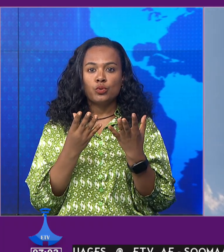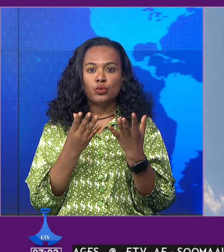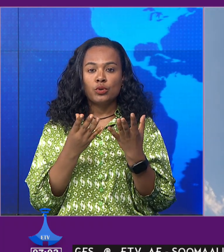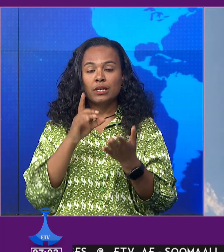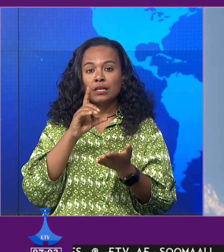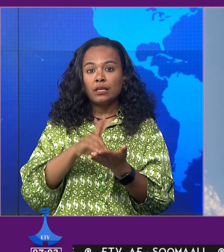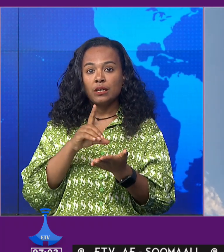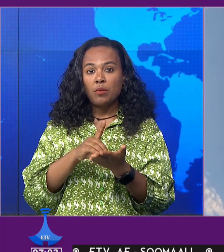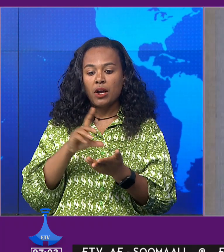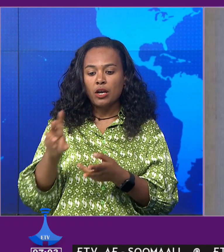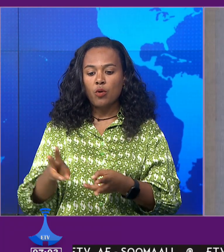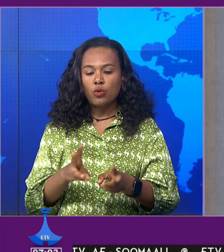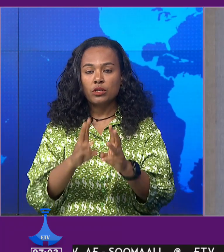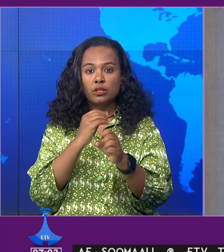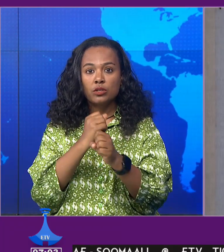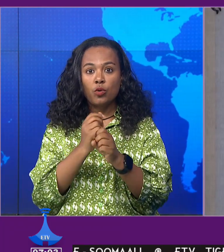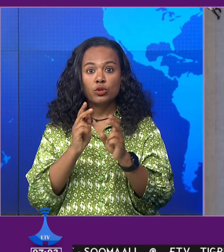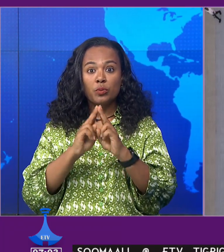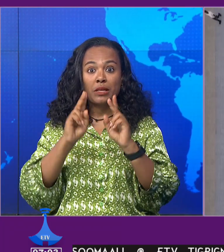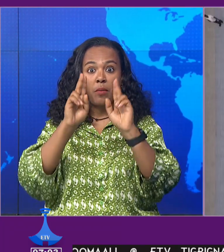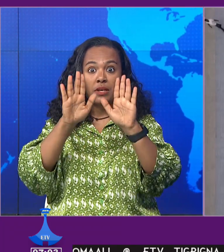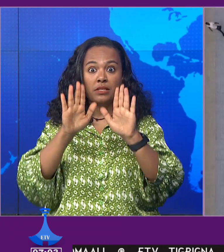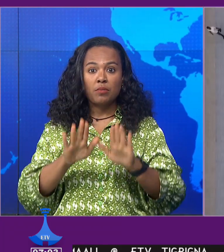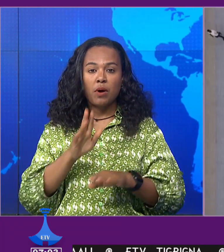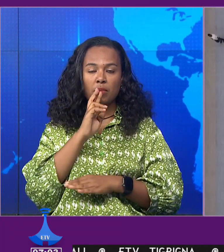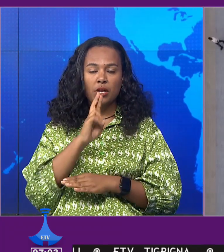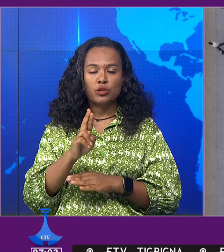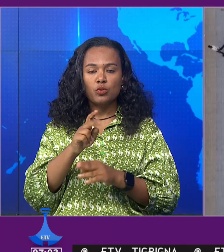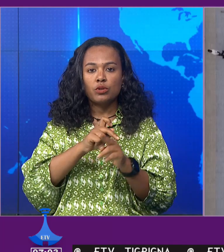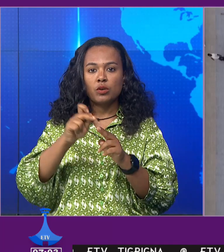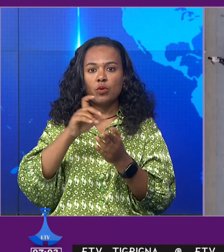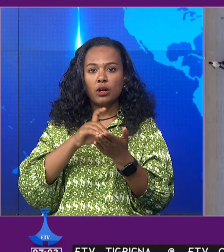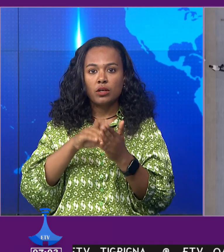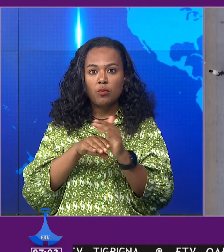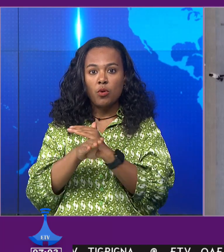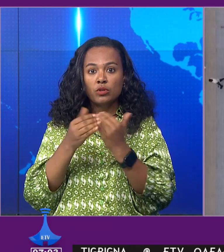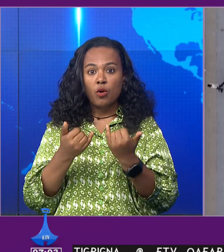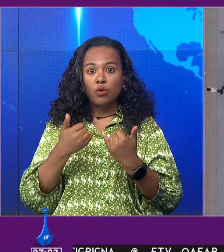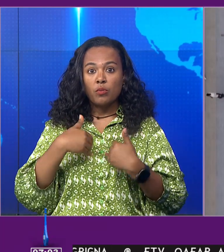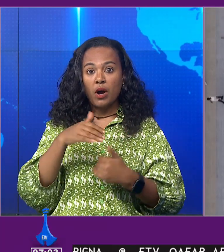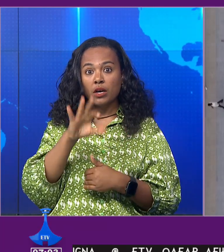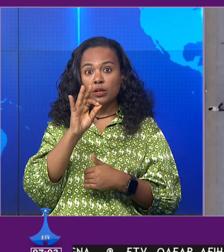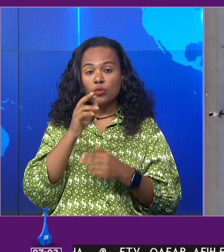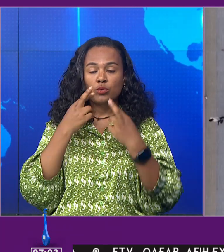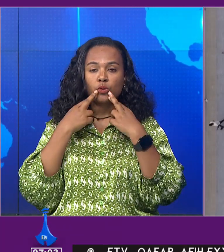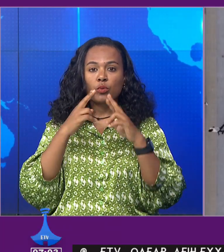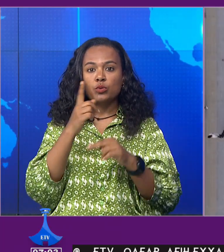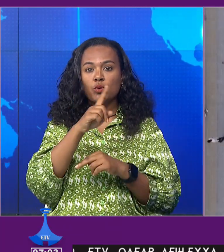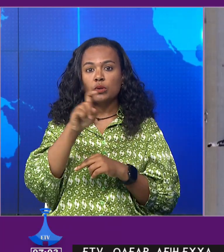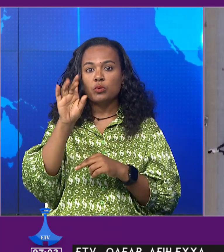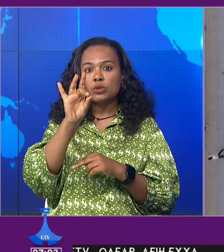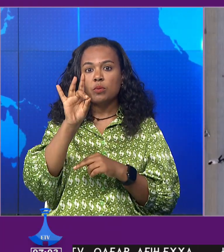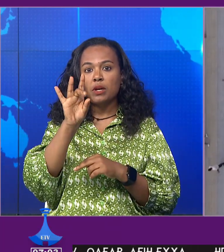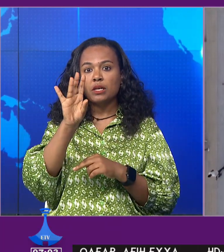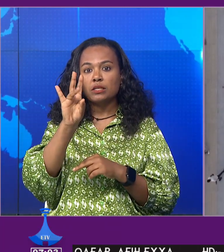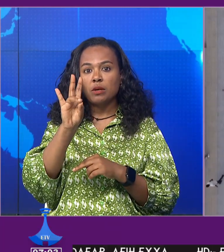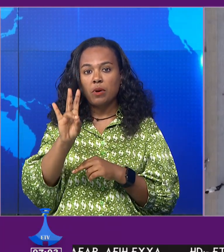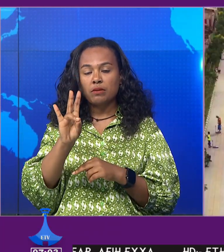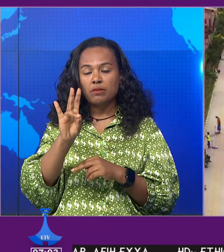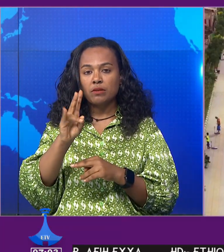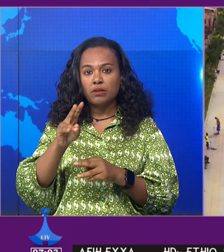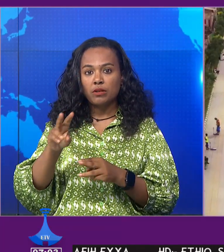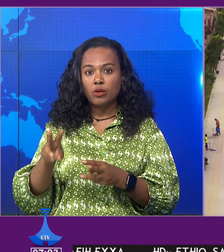የከተማ የኮሪደር ስራዎች እጅግ አስደማሚ ናቸው። ድሬዳዋ ከተማ ውስጥ አሁን ባገኘሁት ሪፖርት ወደ 187 ኪሎ ሜትር መንገድ